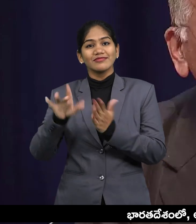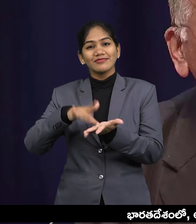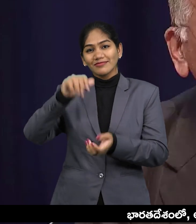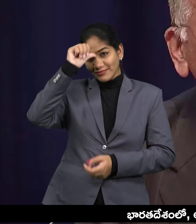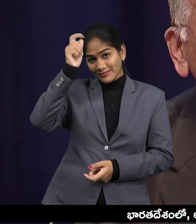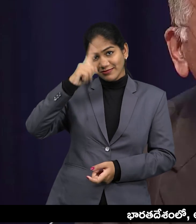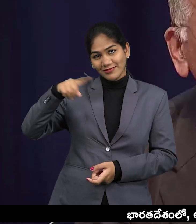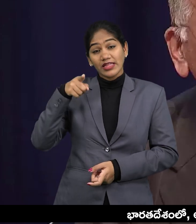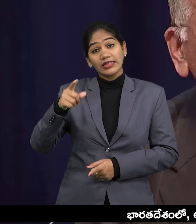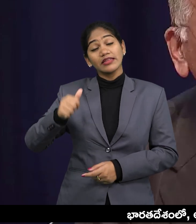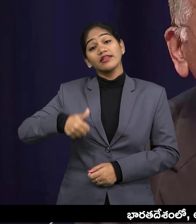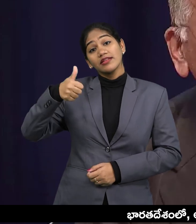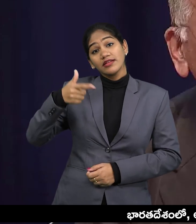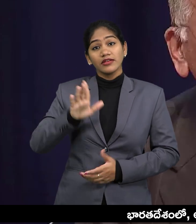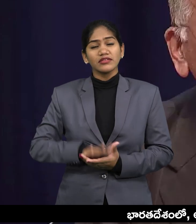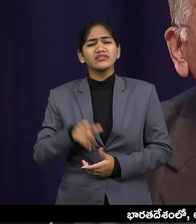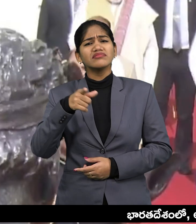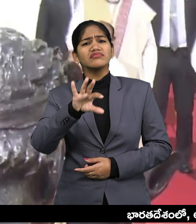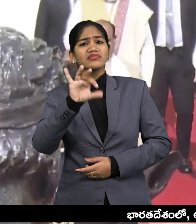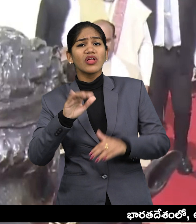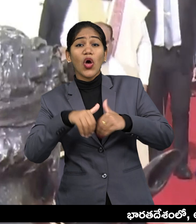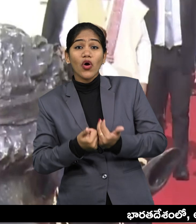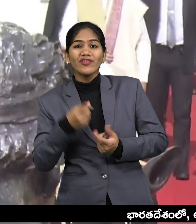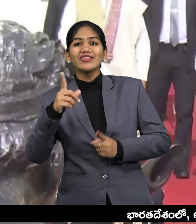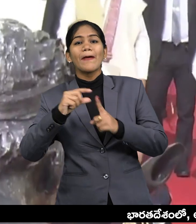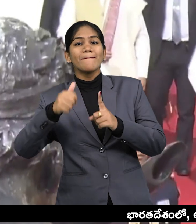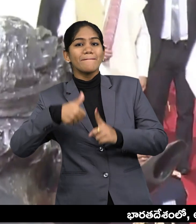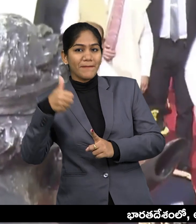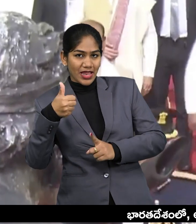దేశంలోని అటార్నీ జనరల్ను రాష్ట్రపతి నియమిస్తారు